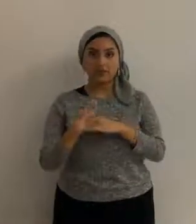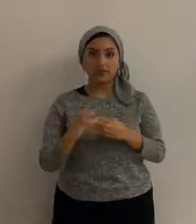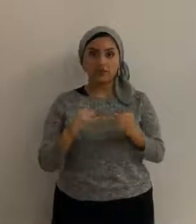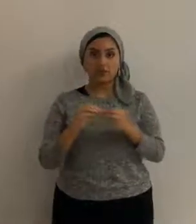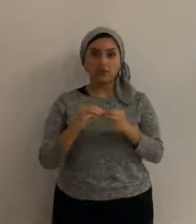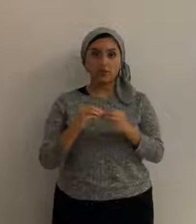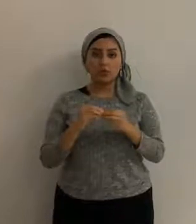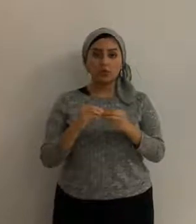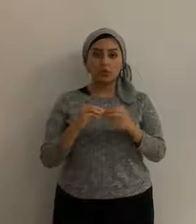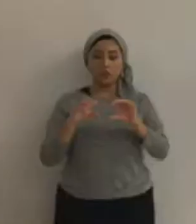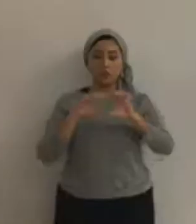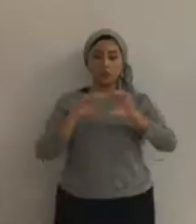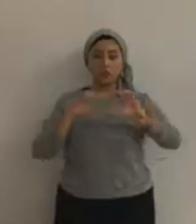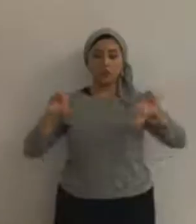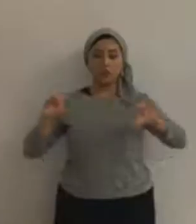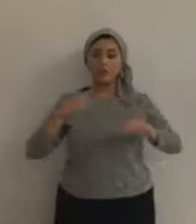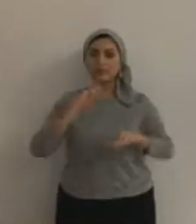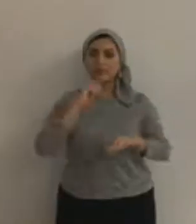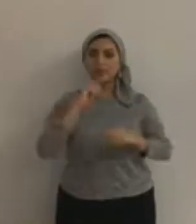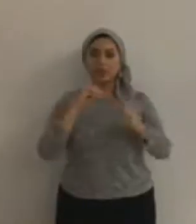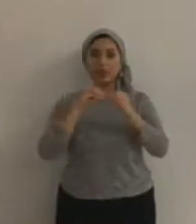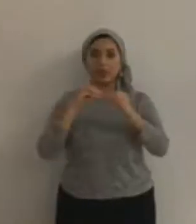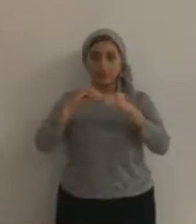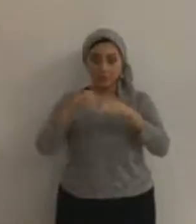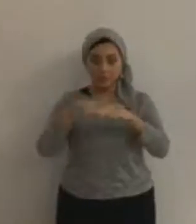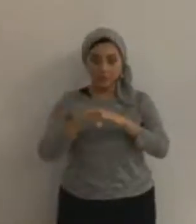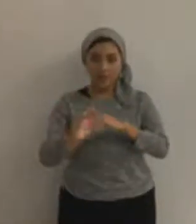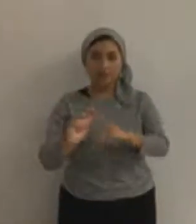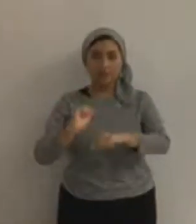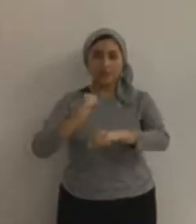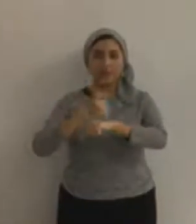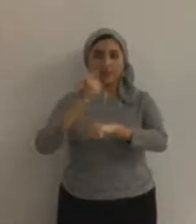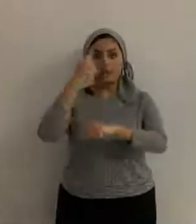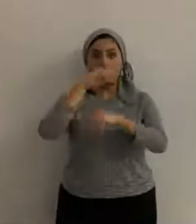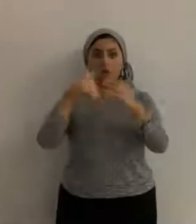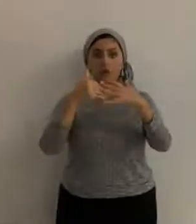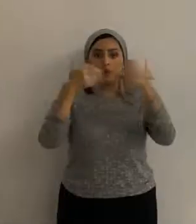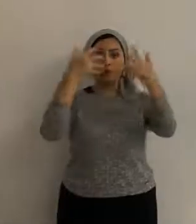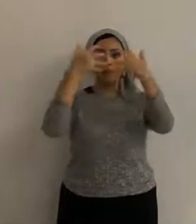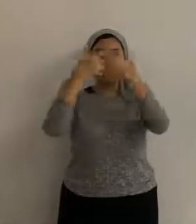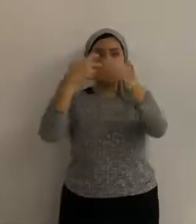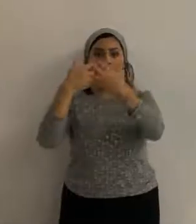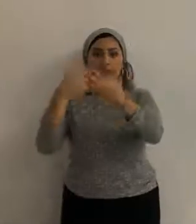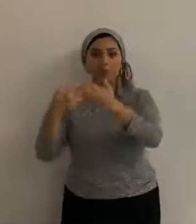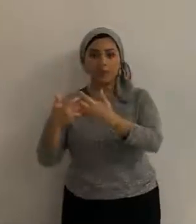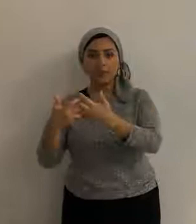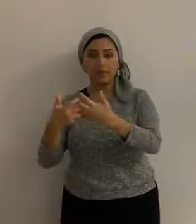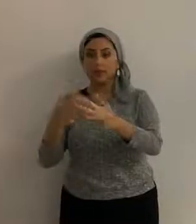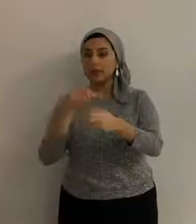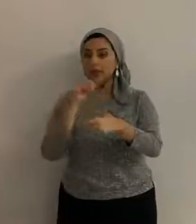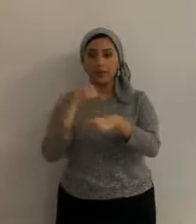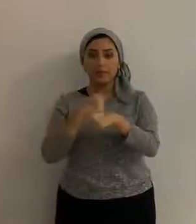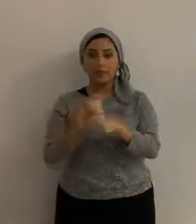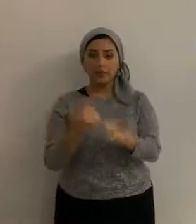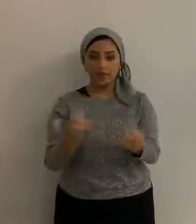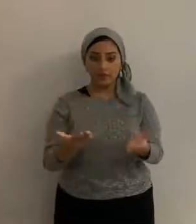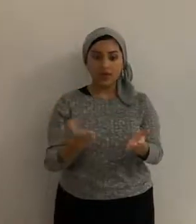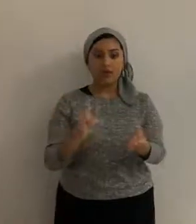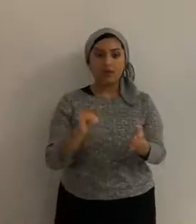varilla estructural. Como ya les había dicho, estos armados fueron no hechos aquí en la obra, fueron hechos en